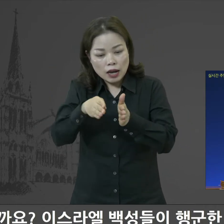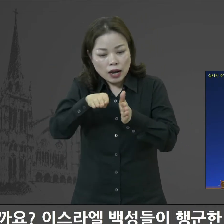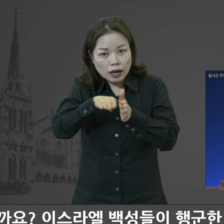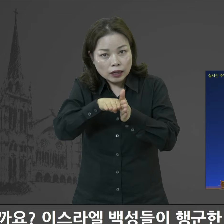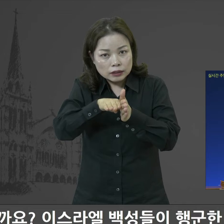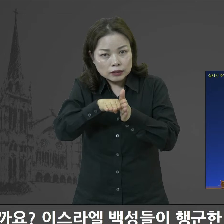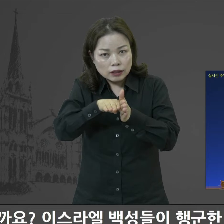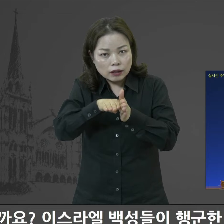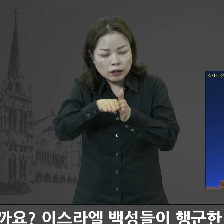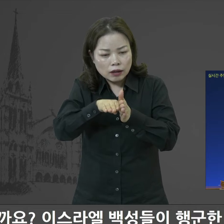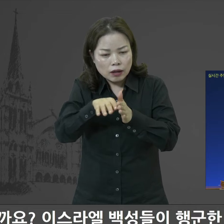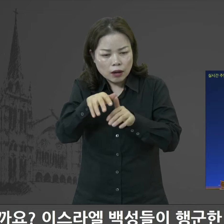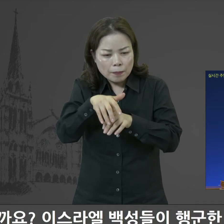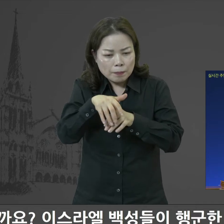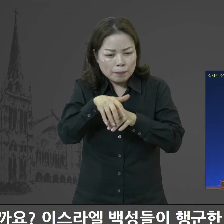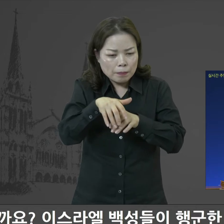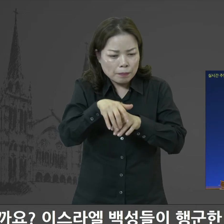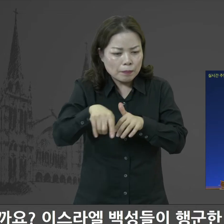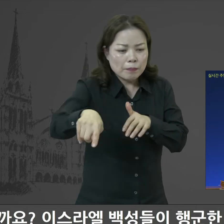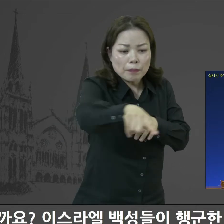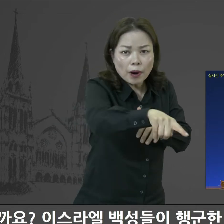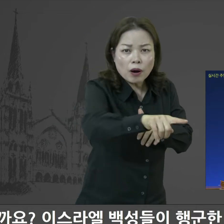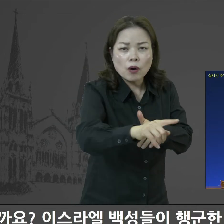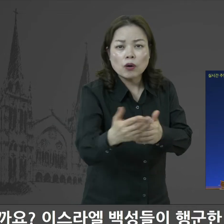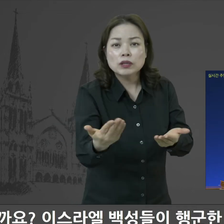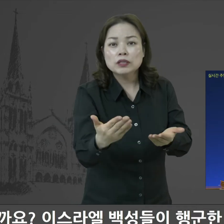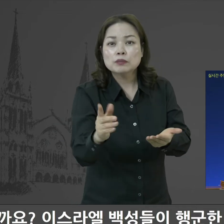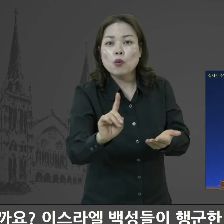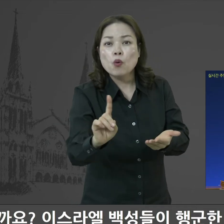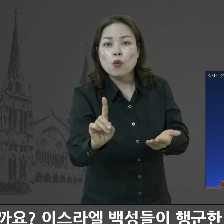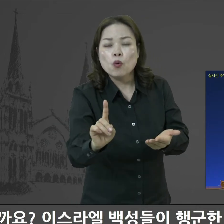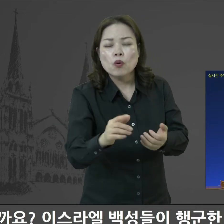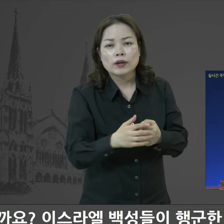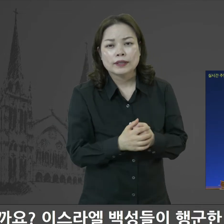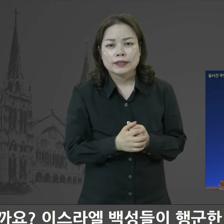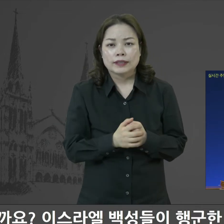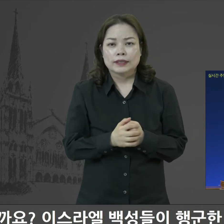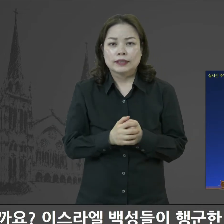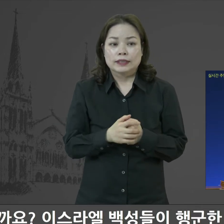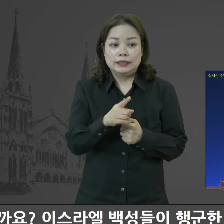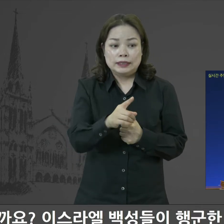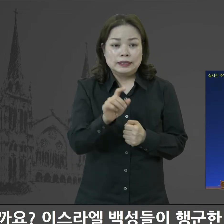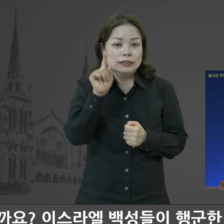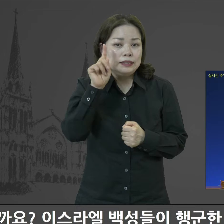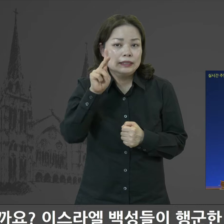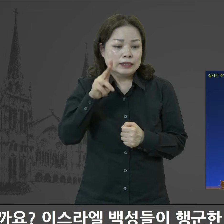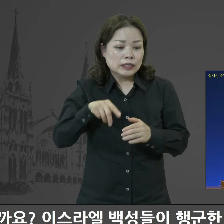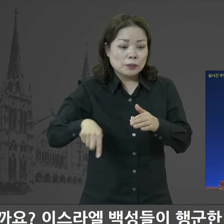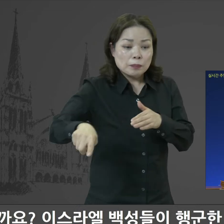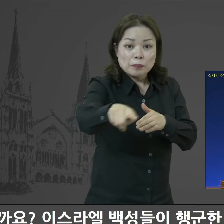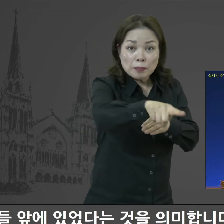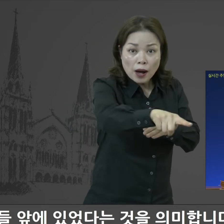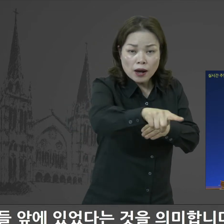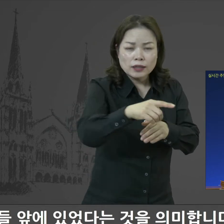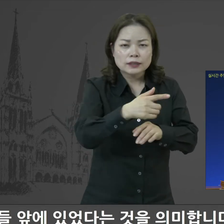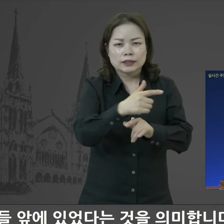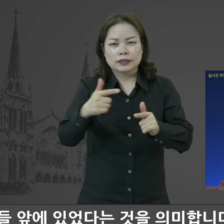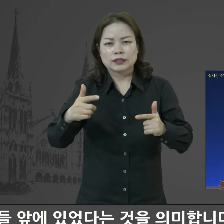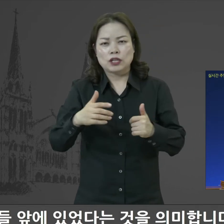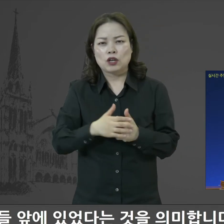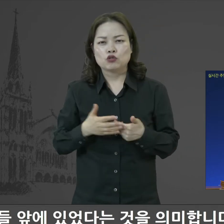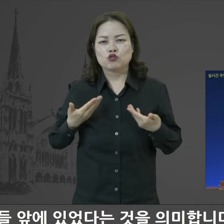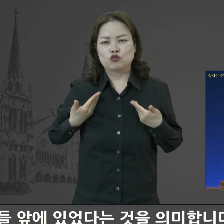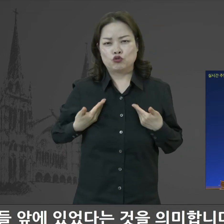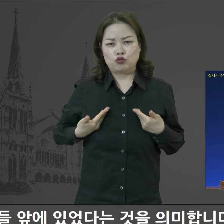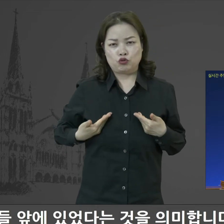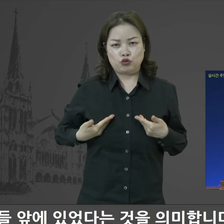앞서 행하면서 하신 일이 무엇이었을까요? 오늘 말씀은 뭐라고 합니까? 그 3일길에 앞서가며 그들의